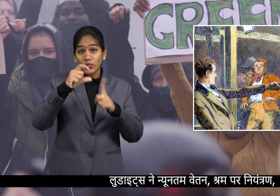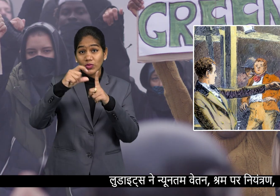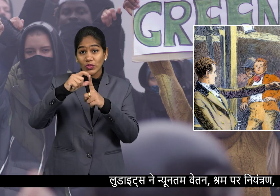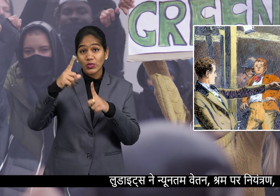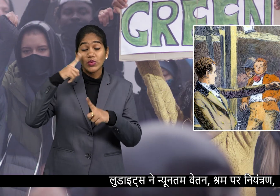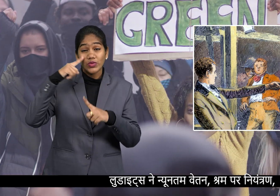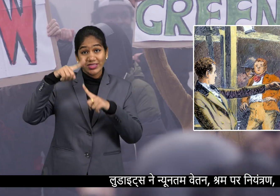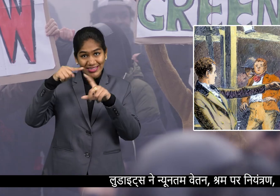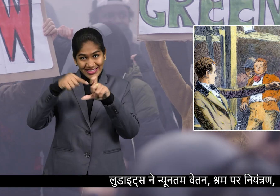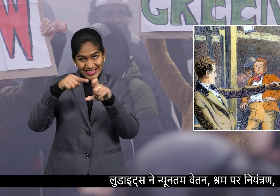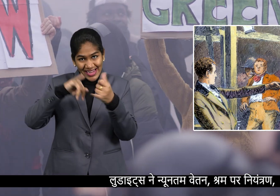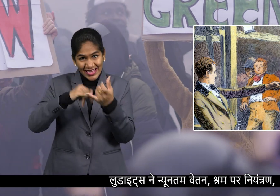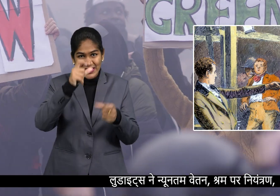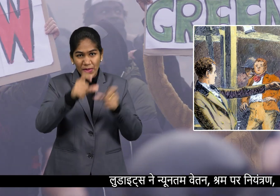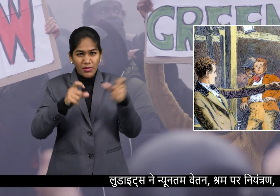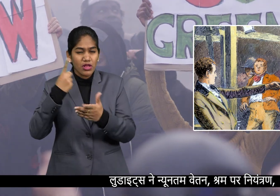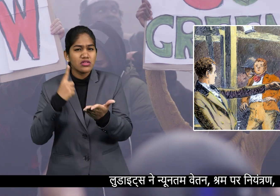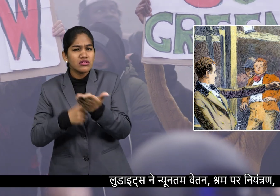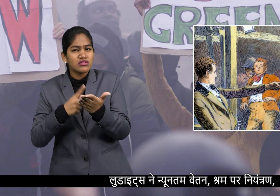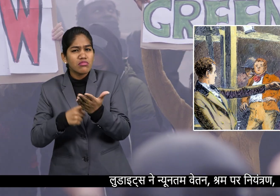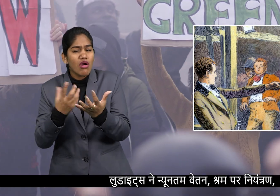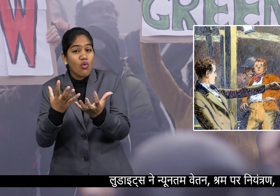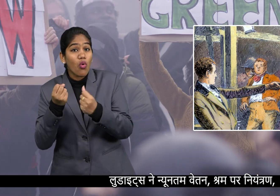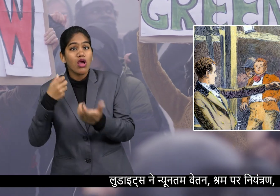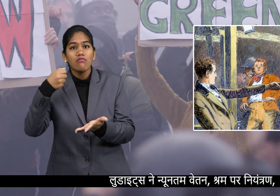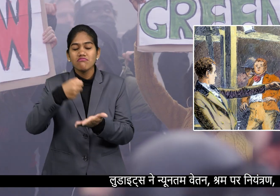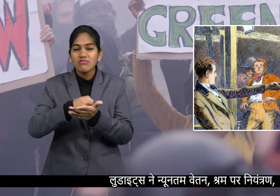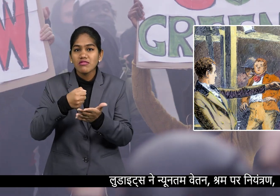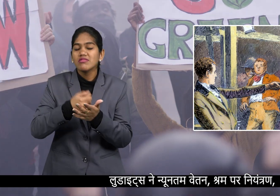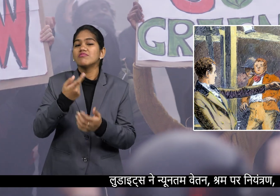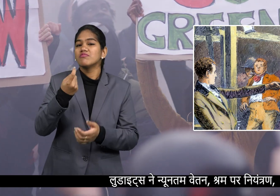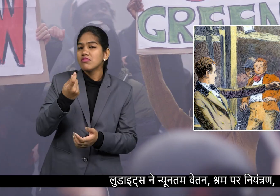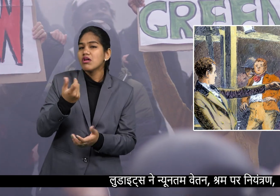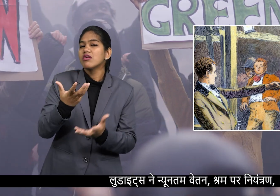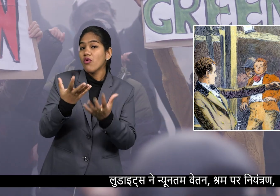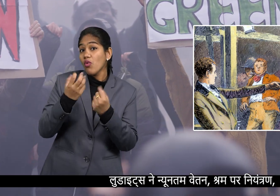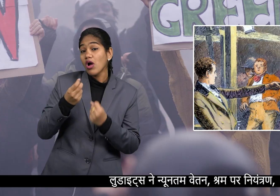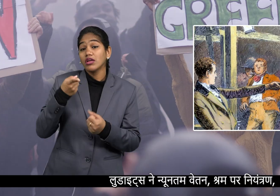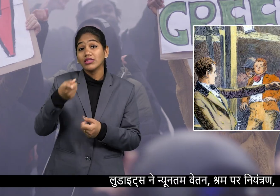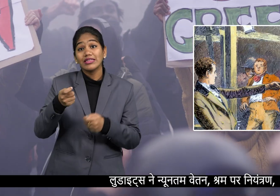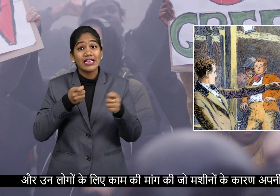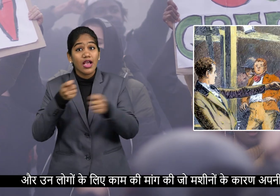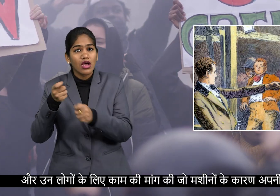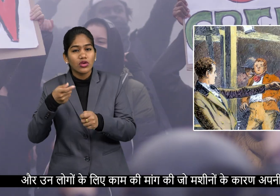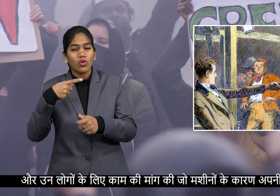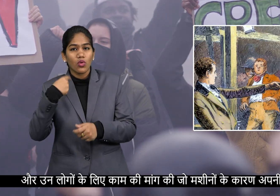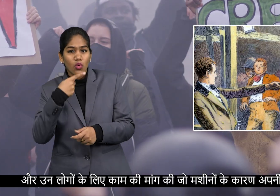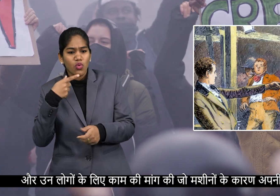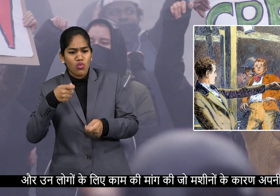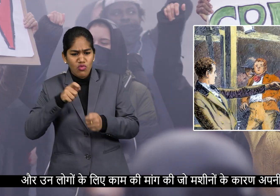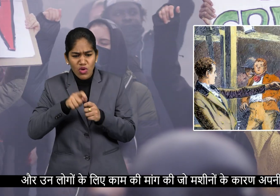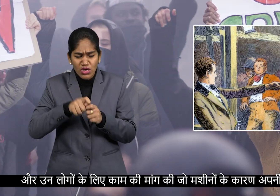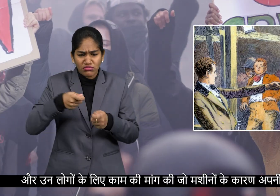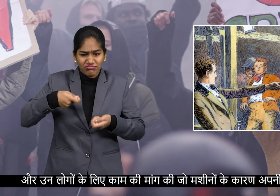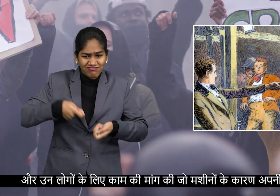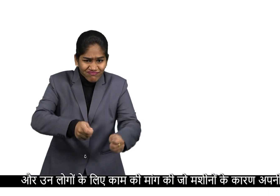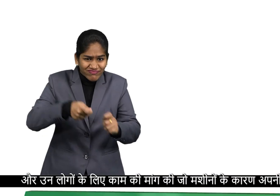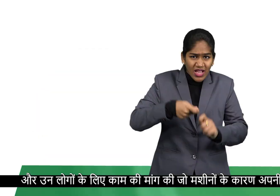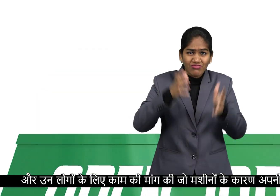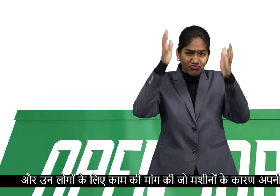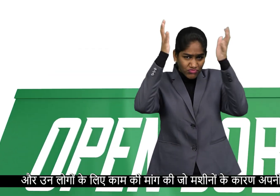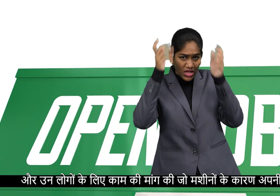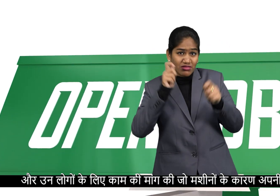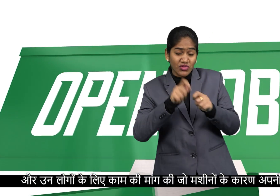लुडाइट्स ने न्यूनतम वेतन, श्रम पर नियंत्रण और उन लोगों के